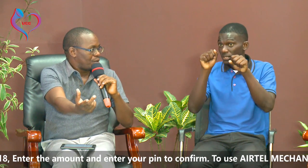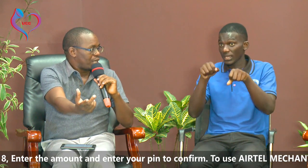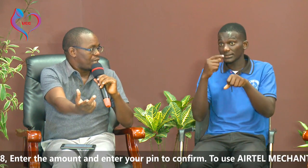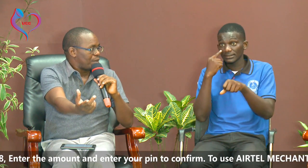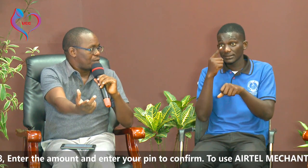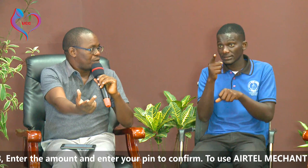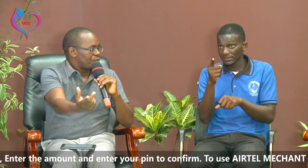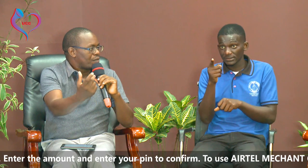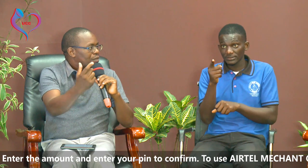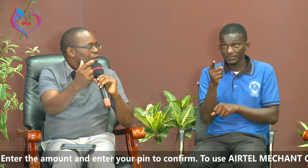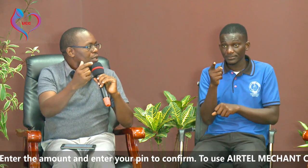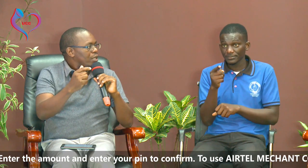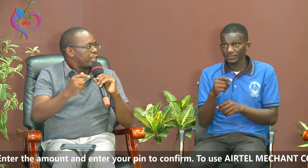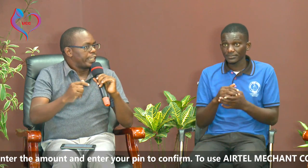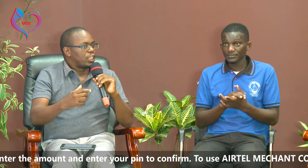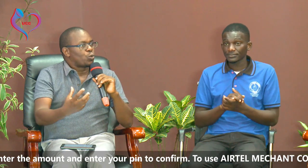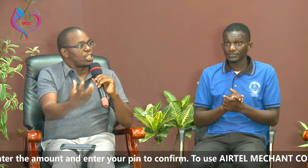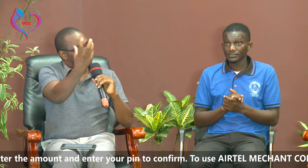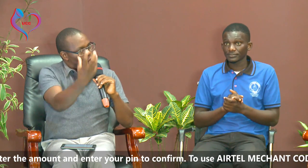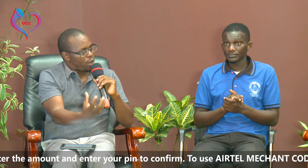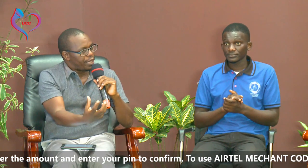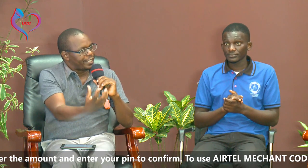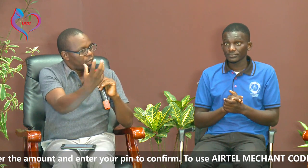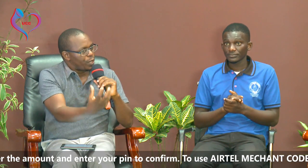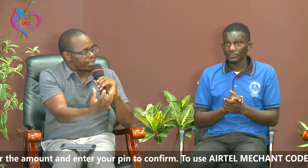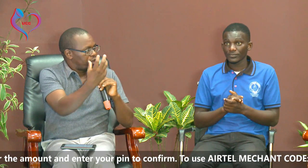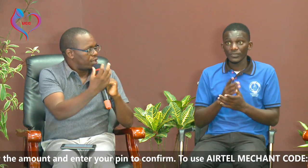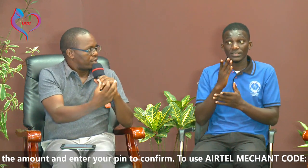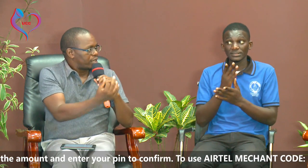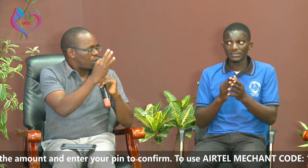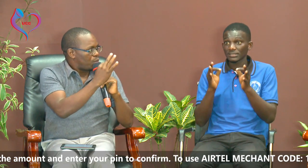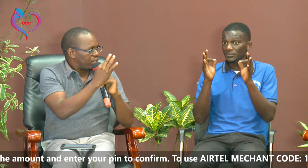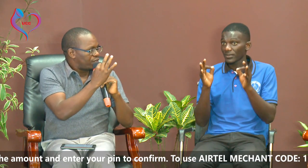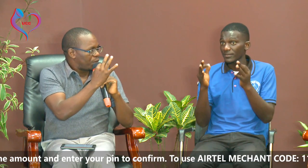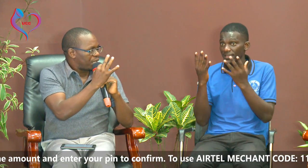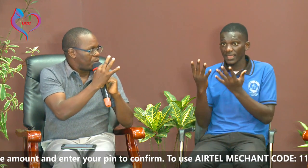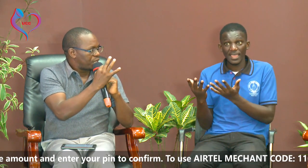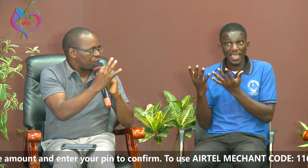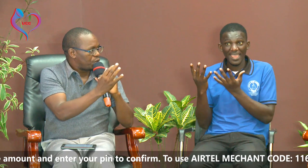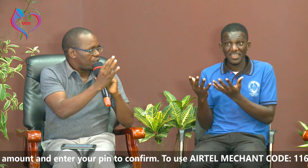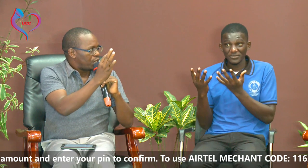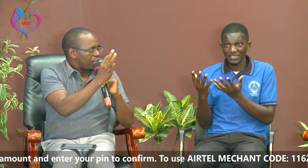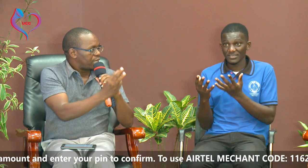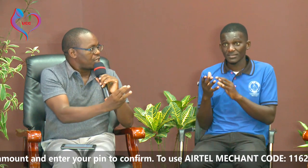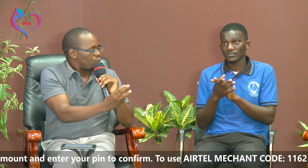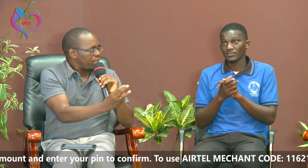Okaluda kagamba ako. Yesu. Ekintu ekizitoa, ekina weight. Chigambo kabodi chivamwe bigambo bisatu. It has weight.